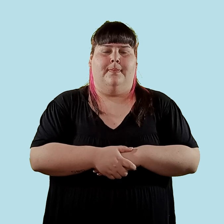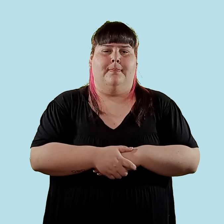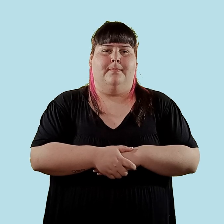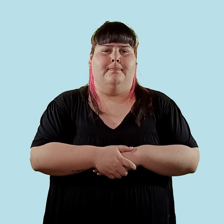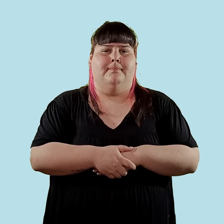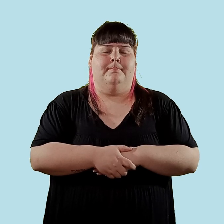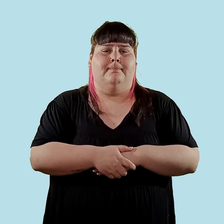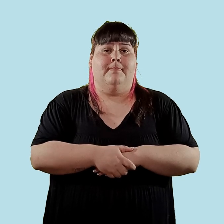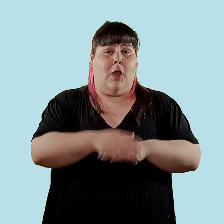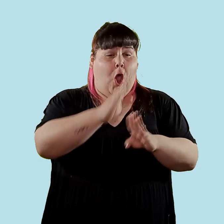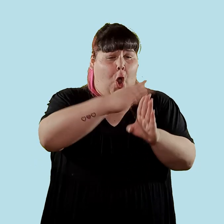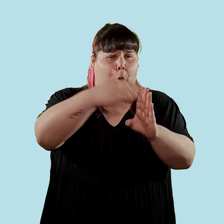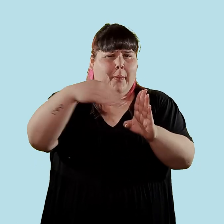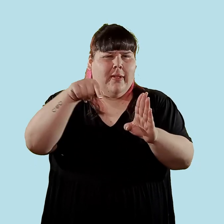¿Por qué es importante conservarlos?